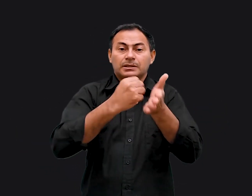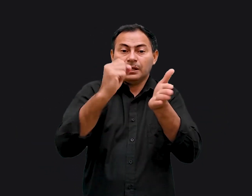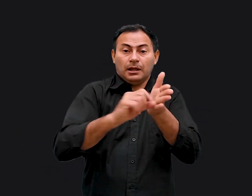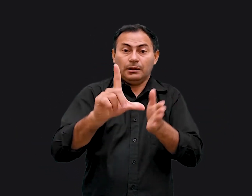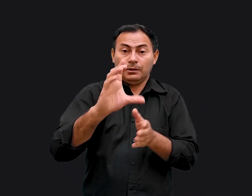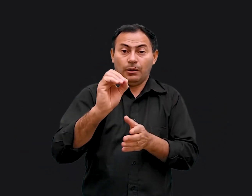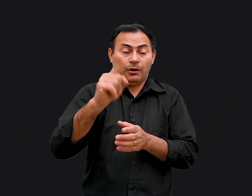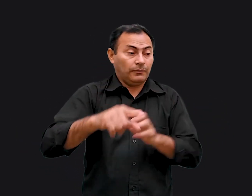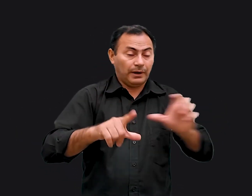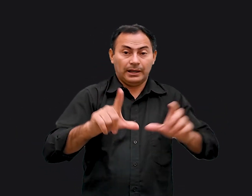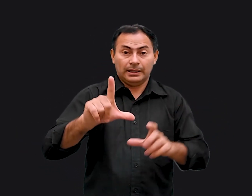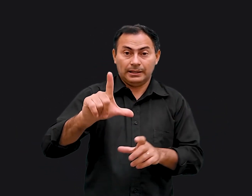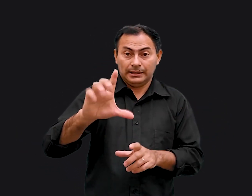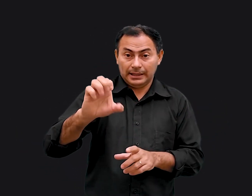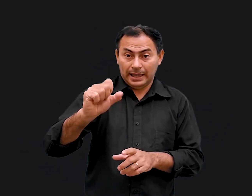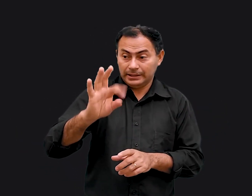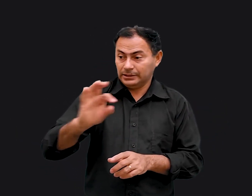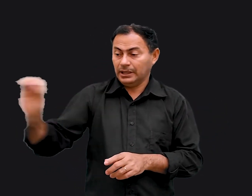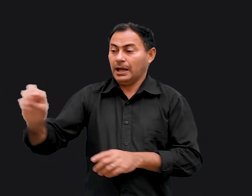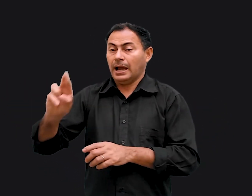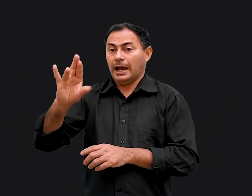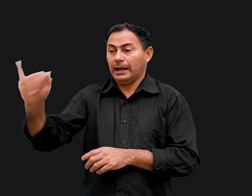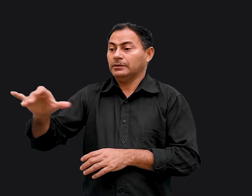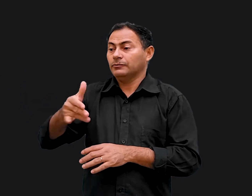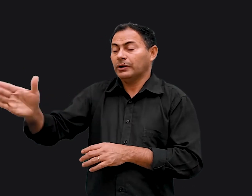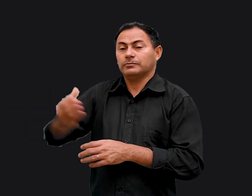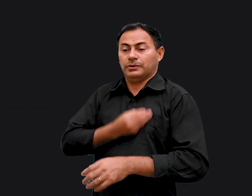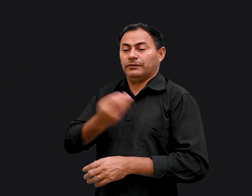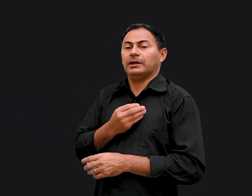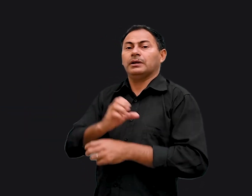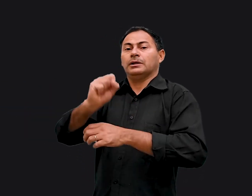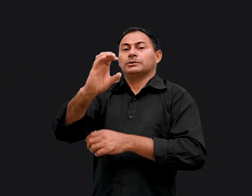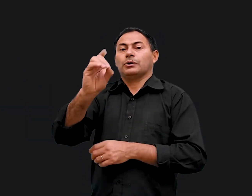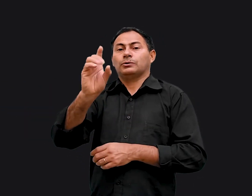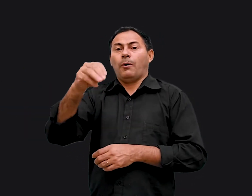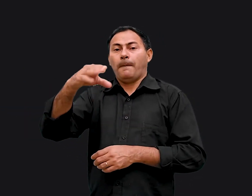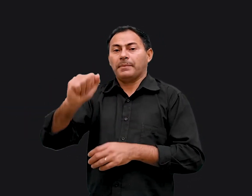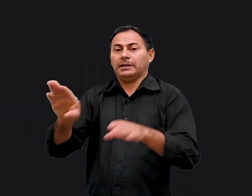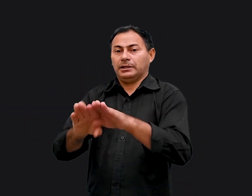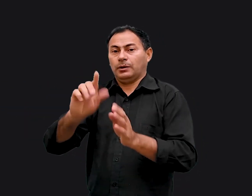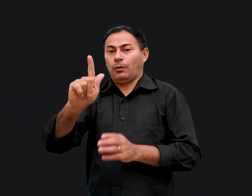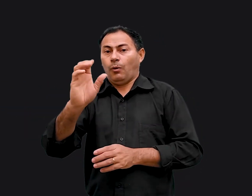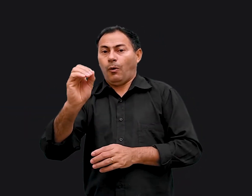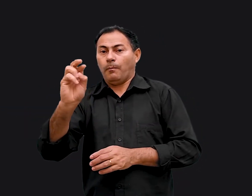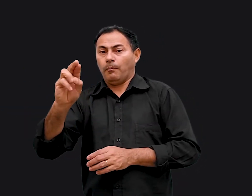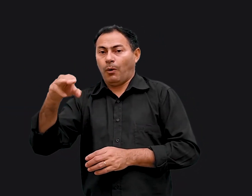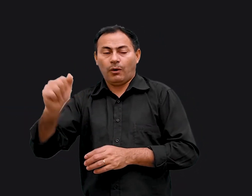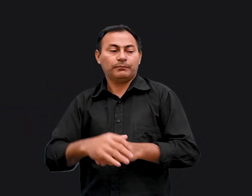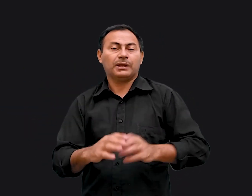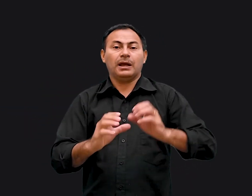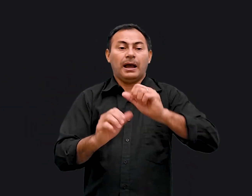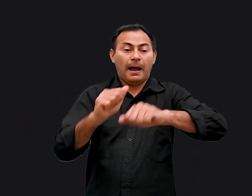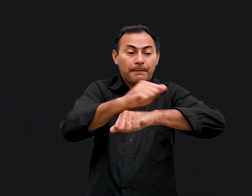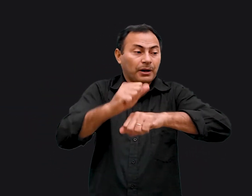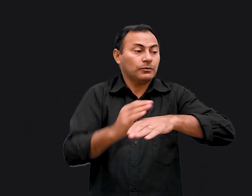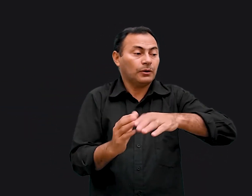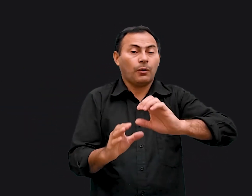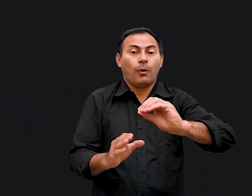escrito que Ló foi para leste em direção a Hai e acabou indo morar em Sodoma e Gomorra. Abraão foi para o oeste e construiu o